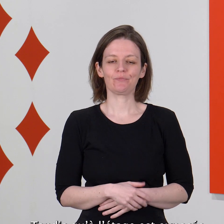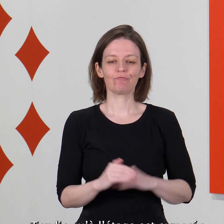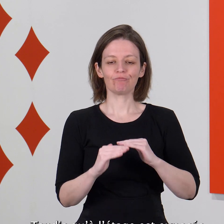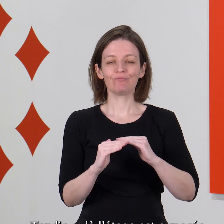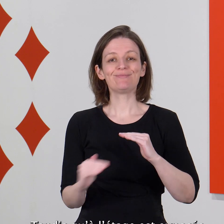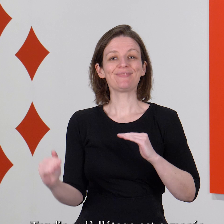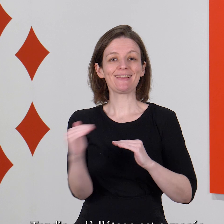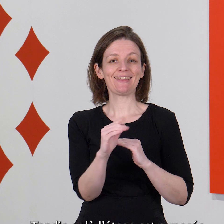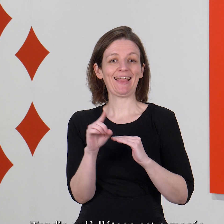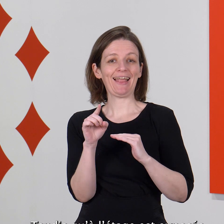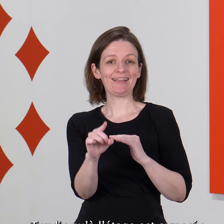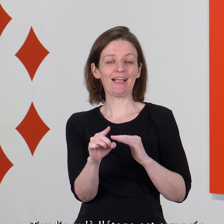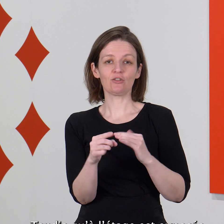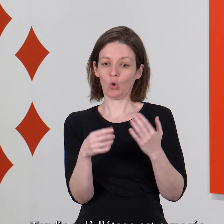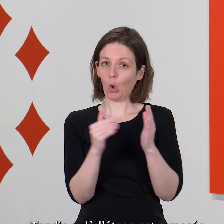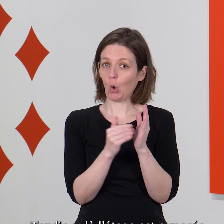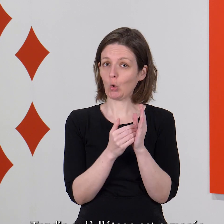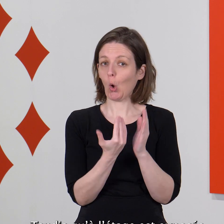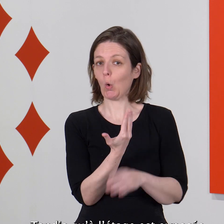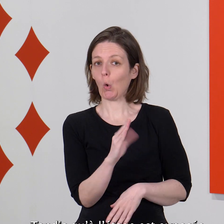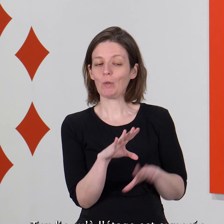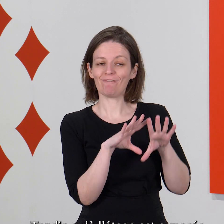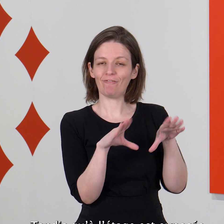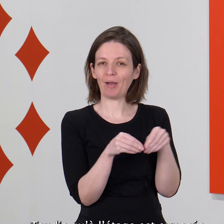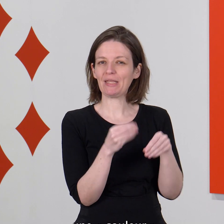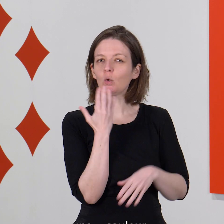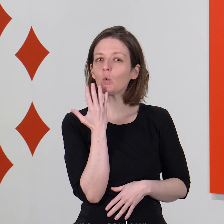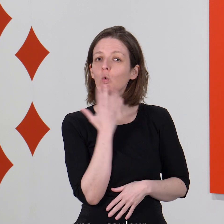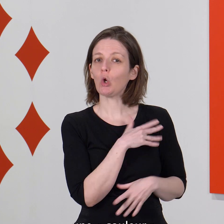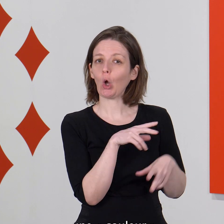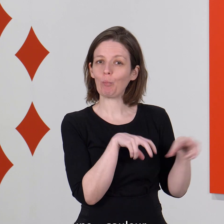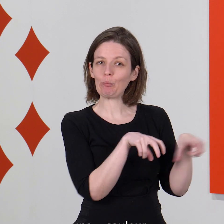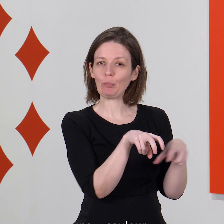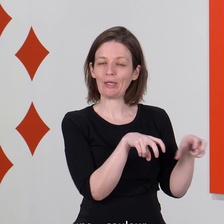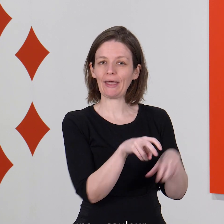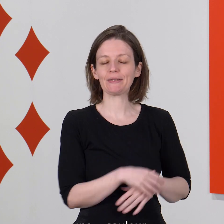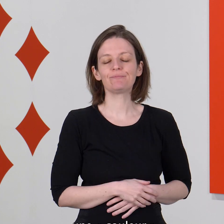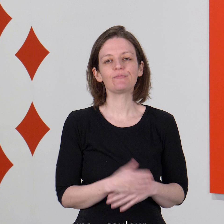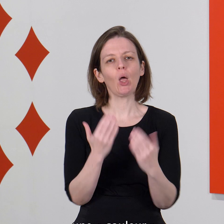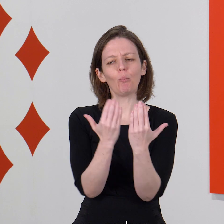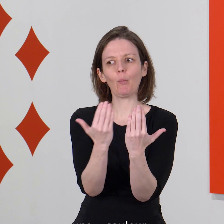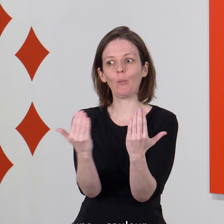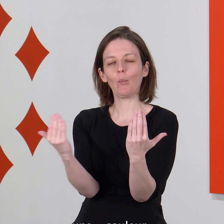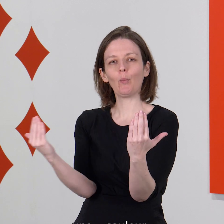Tandis qu'à l'étage est exposée une autre combinaison de peintures, une couleur, comme on dirait au jeu de